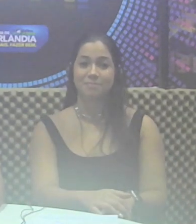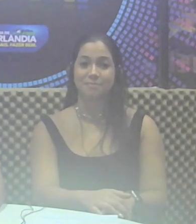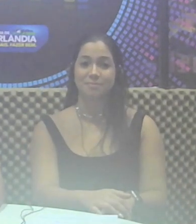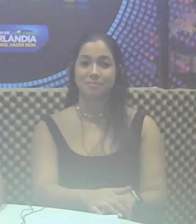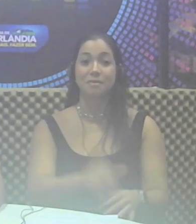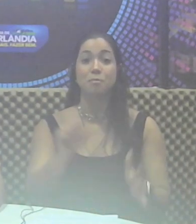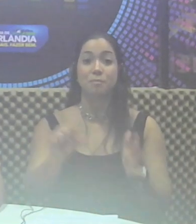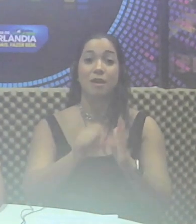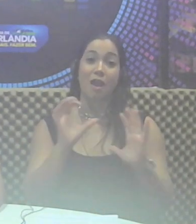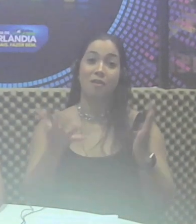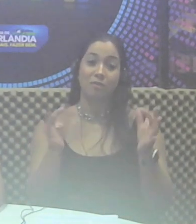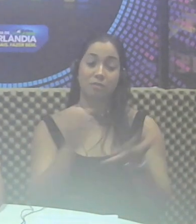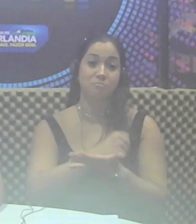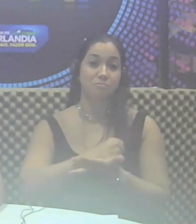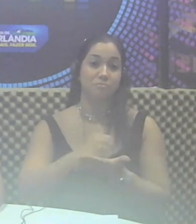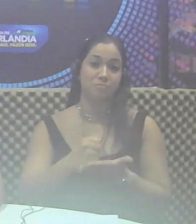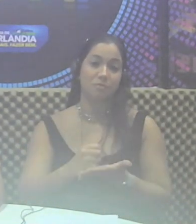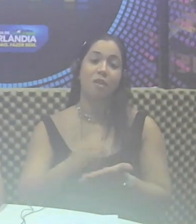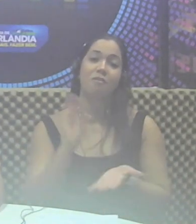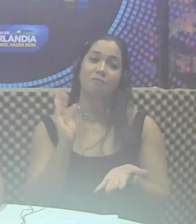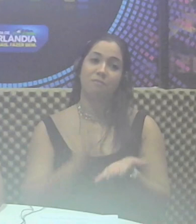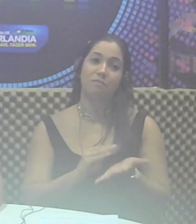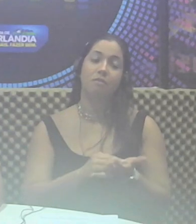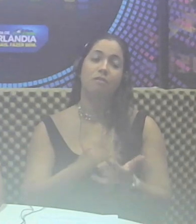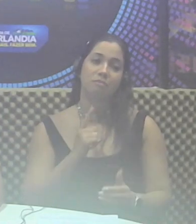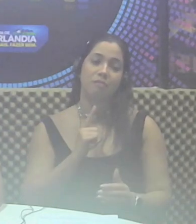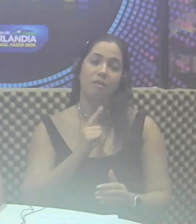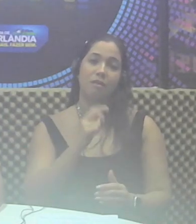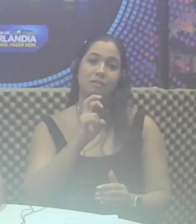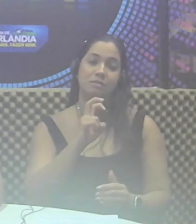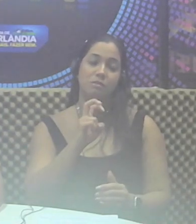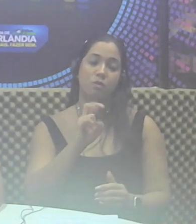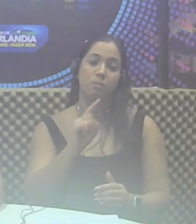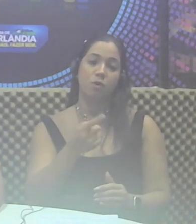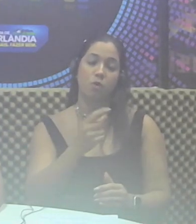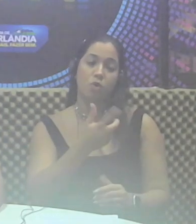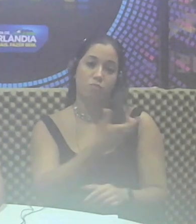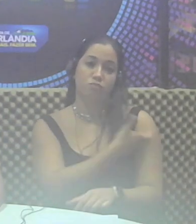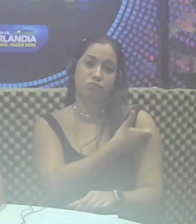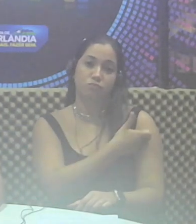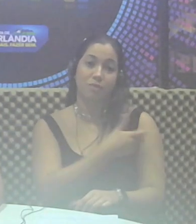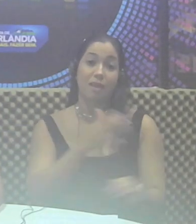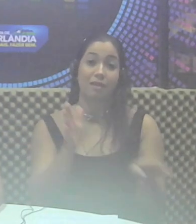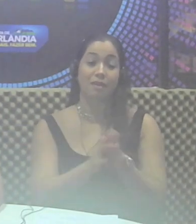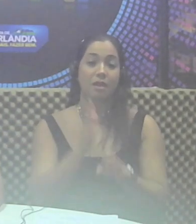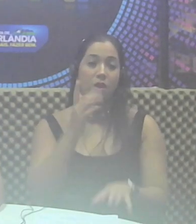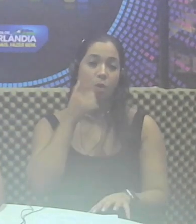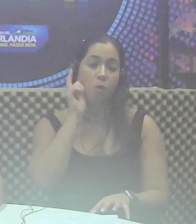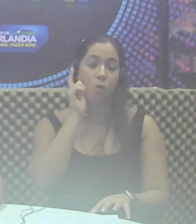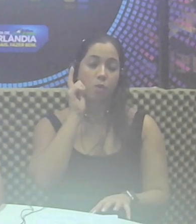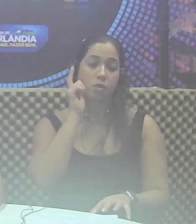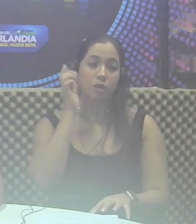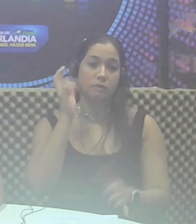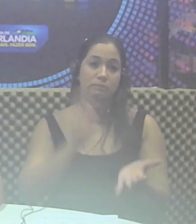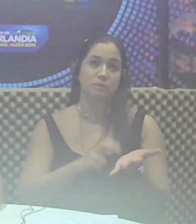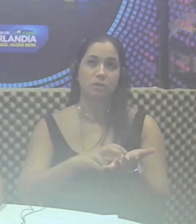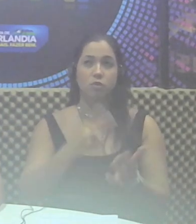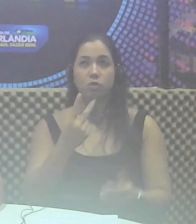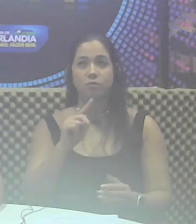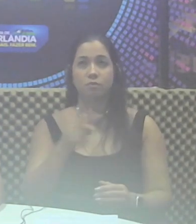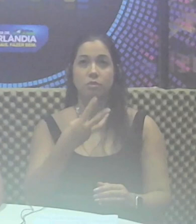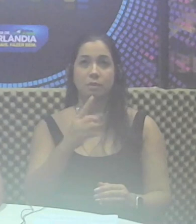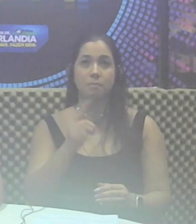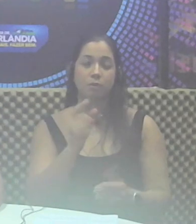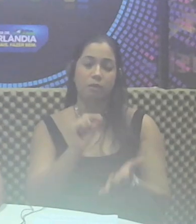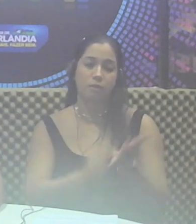o primeiro mutirão, restaram cerca de 5 mil doses para a segunda mobilização. Até amanhã de ontem, em torno de 2,3